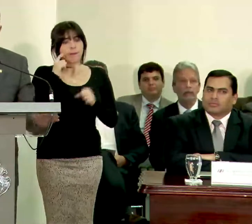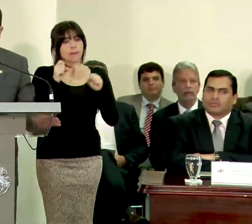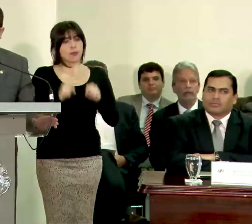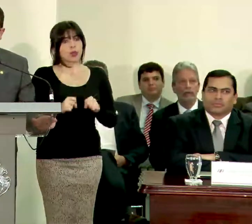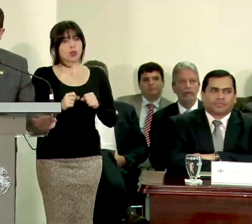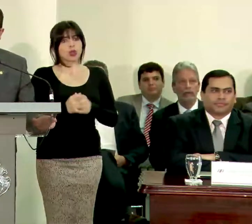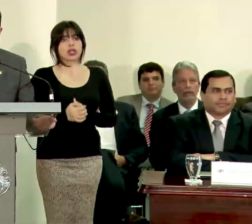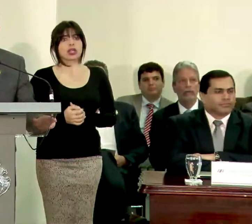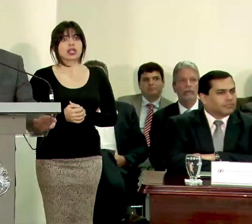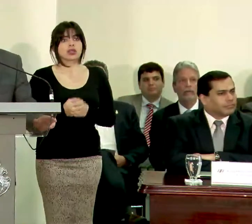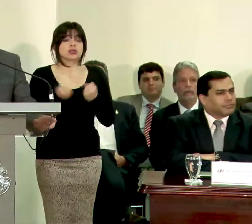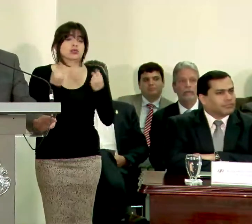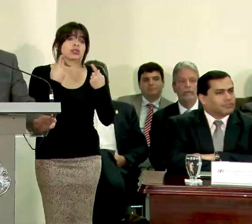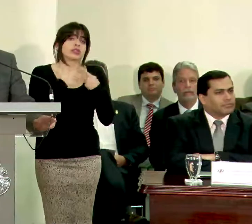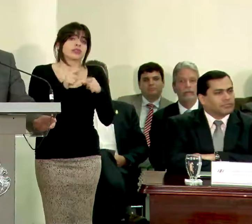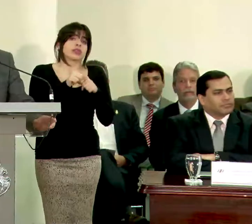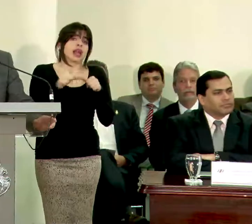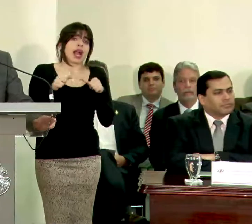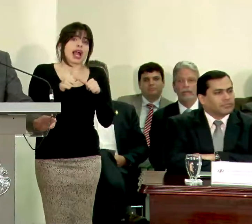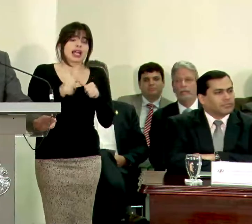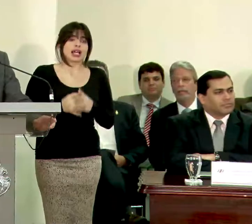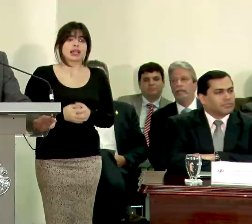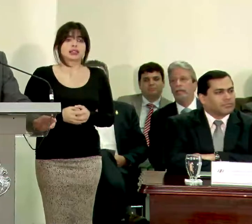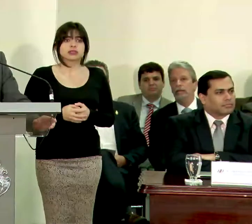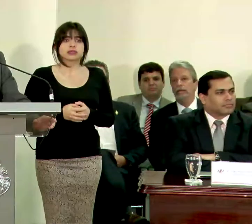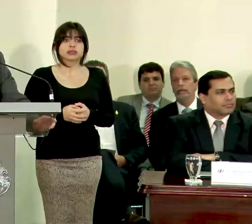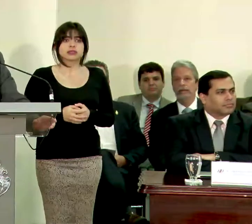podían ser en muchos ámbitos